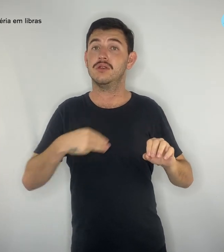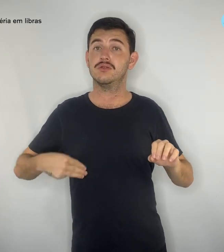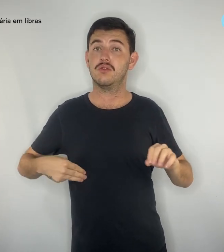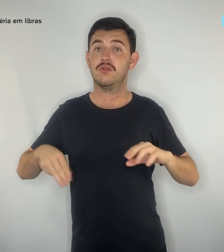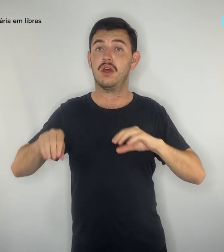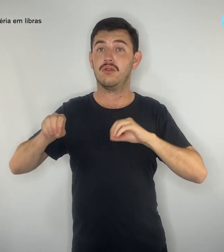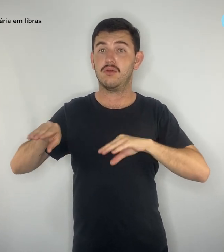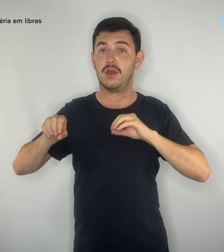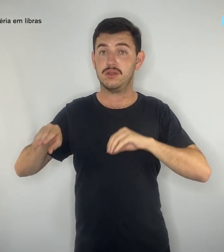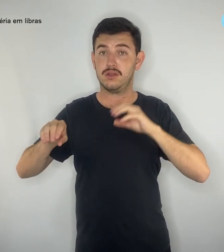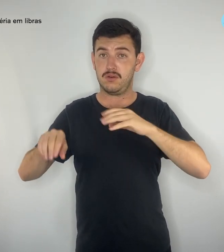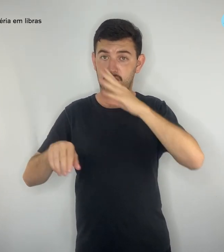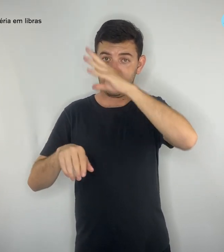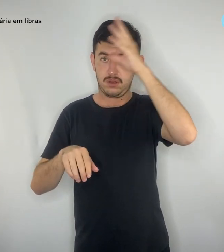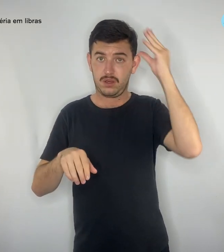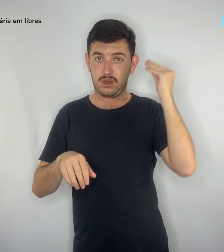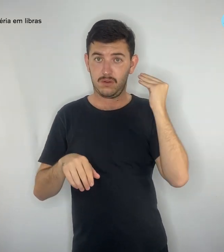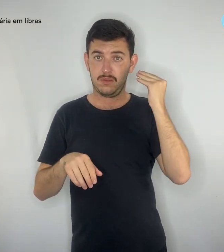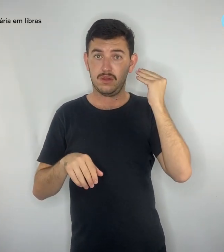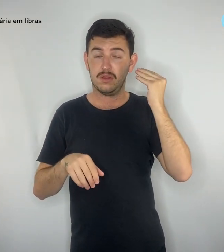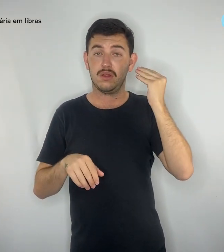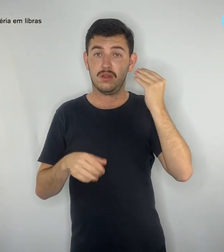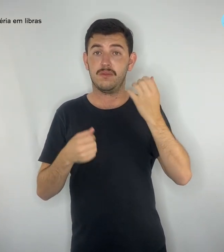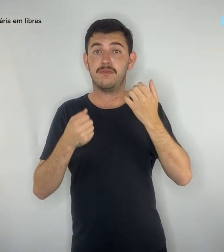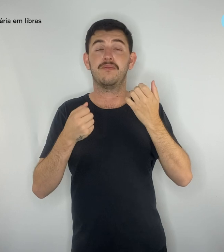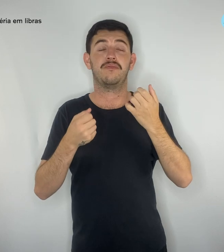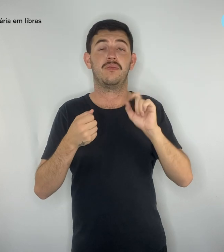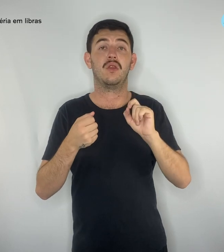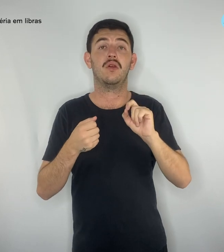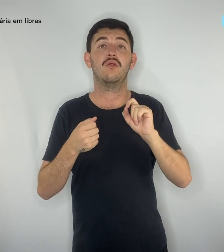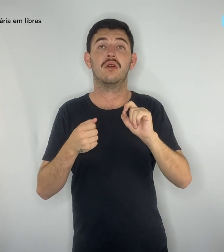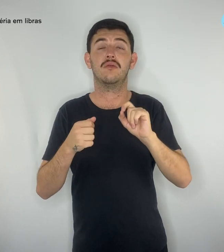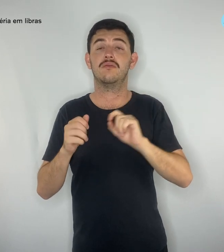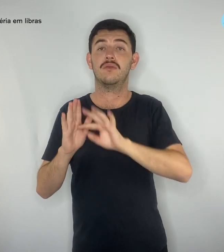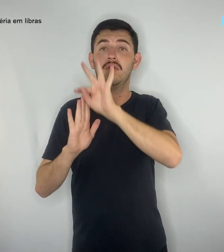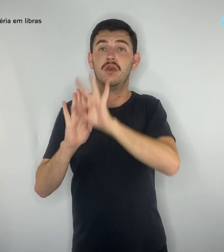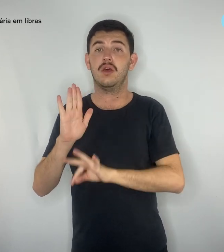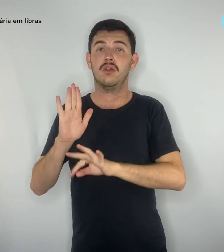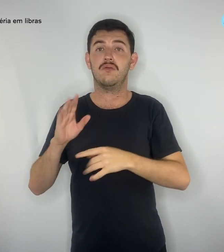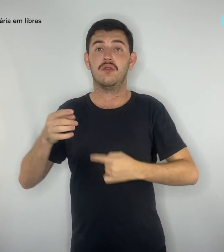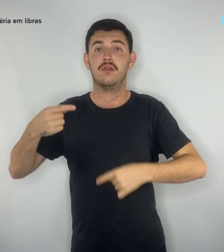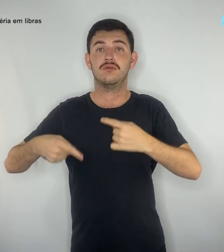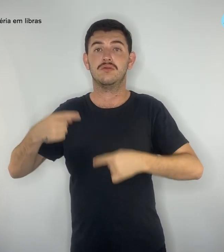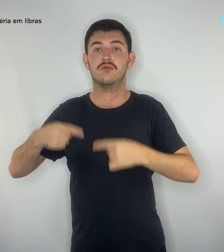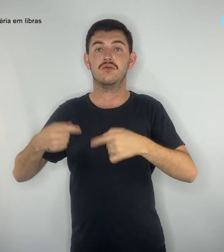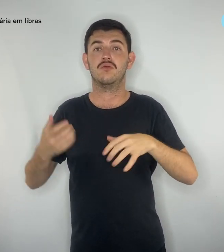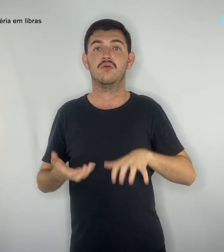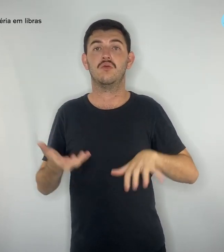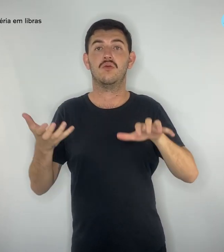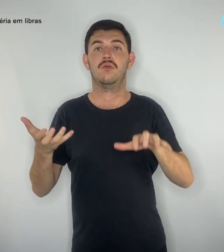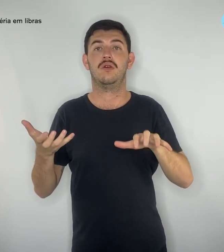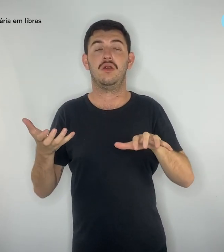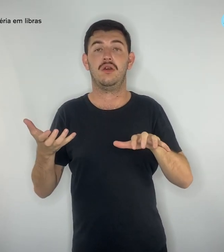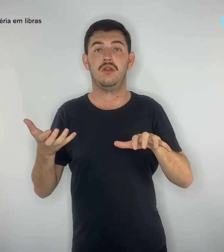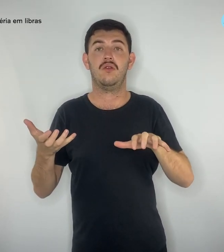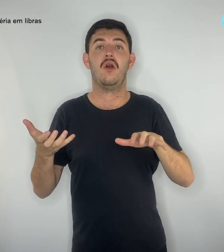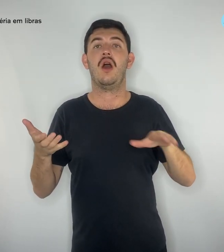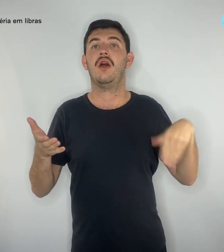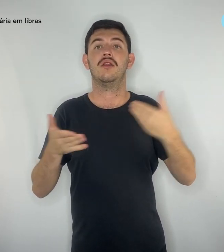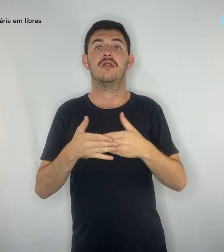deverá entrar em tramitação no Congresso Nacional até o fim deste mês. O encaminhamento